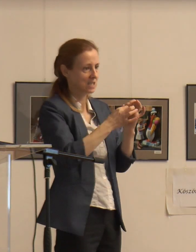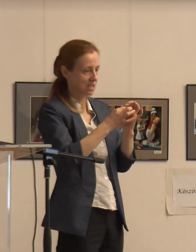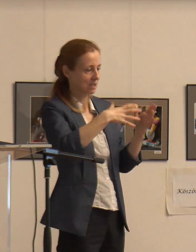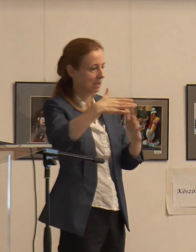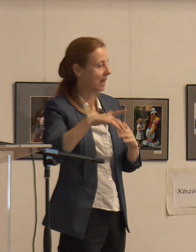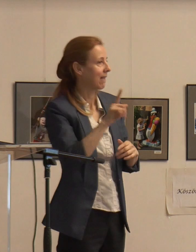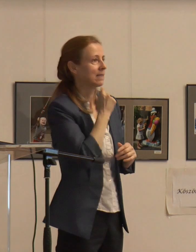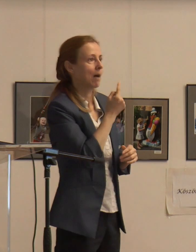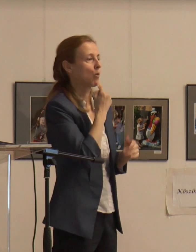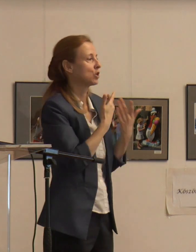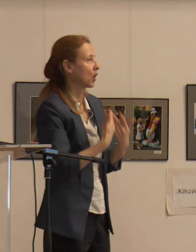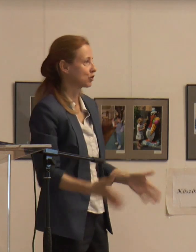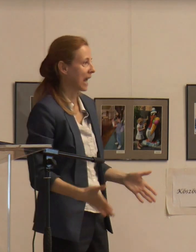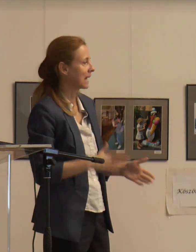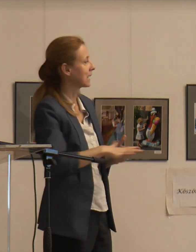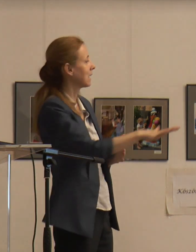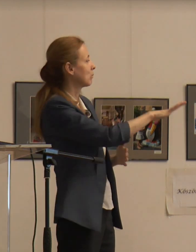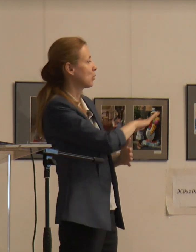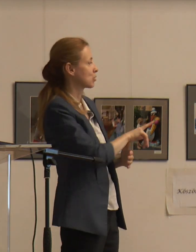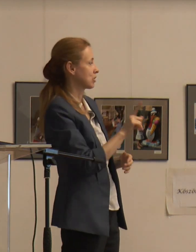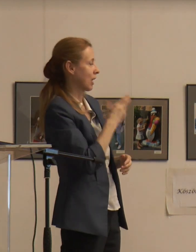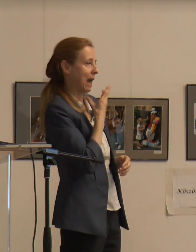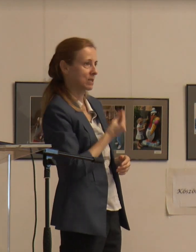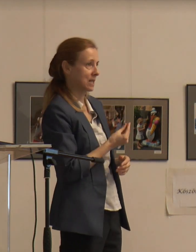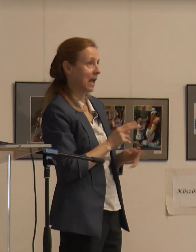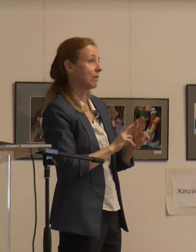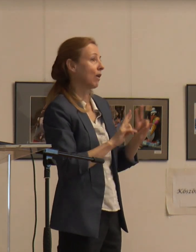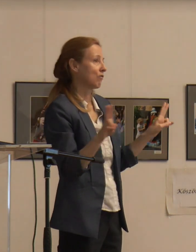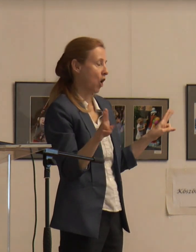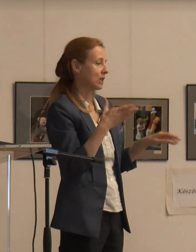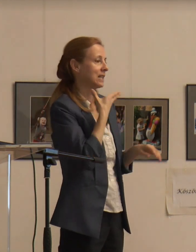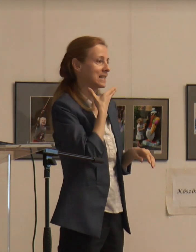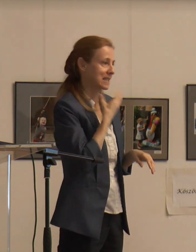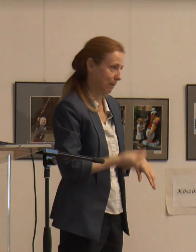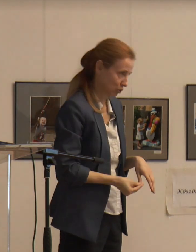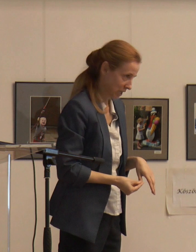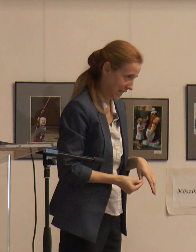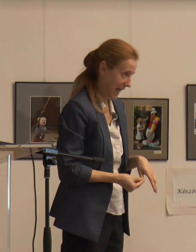nem mondja senki, hogy a puszta nem szép. Vannak szépségei,